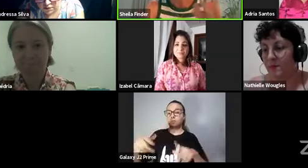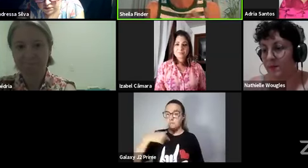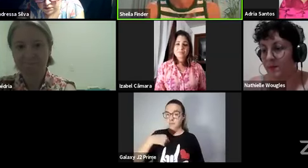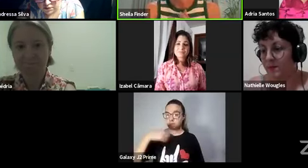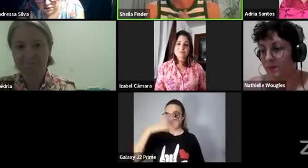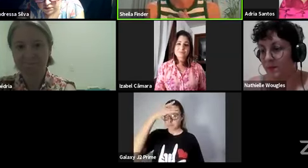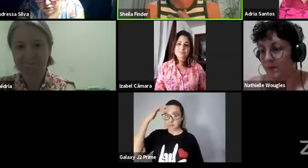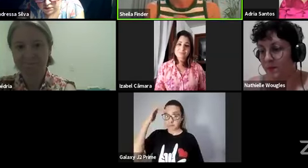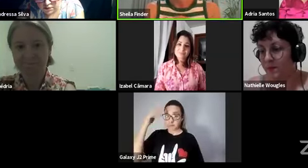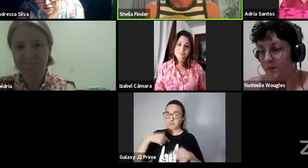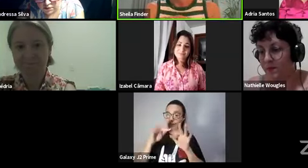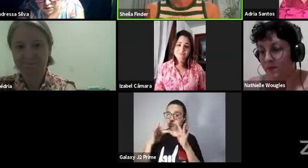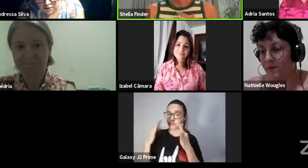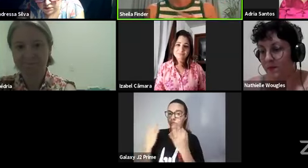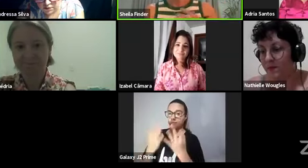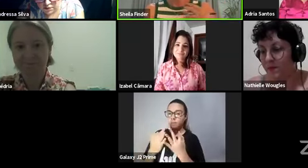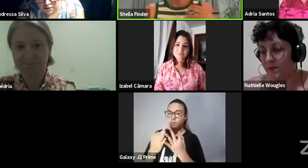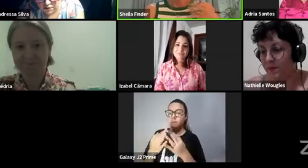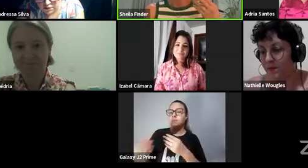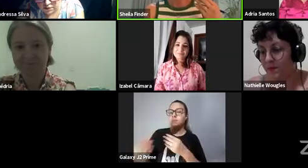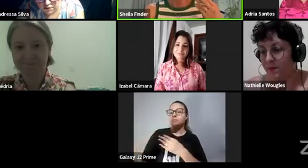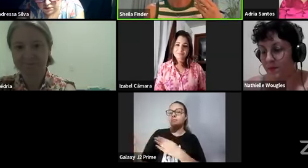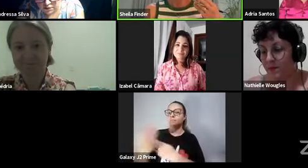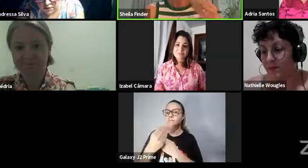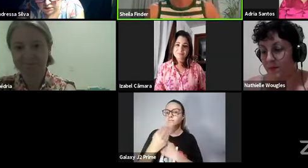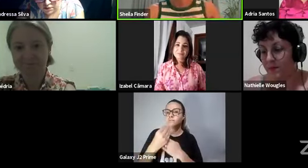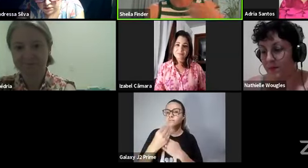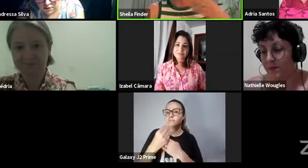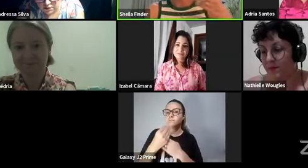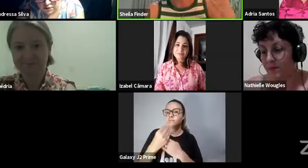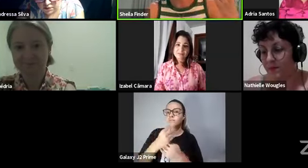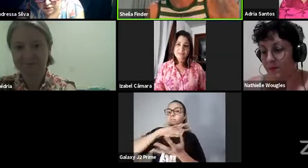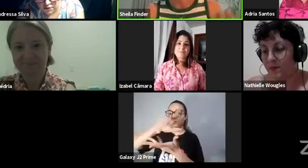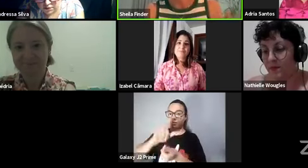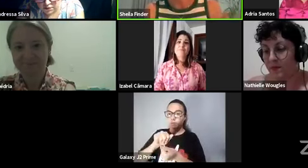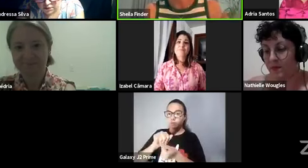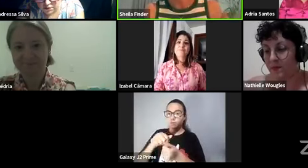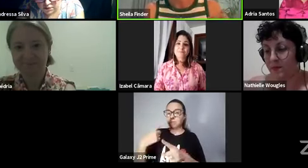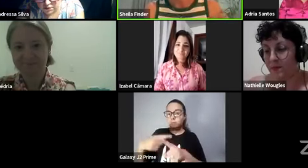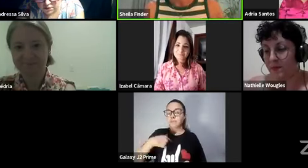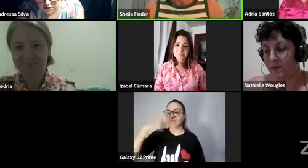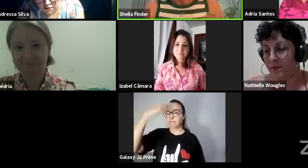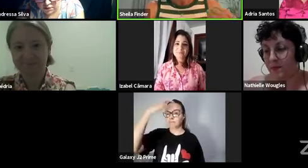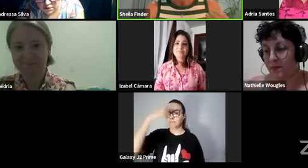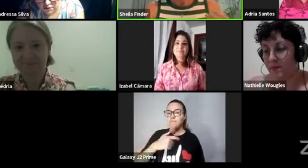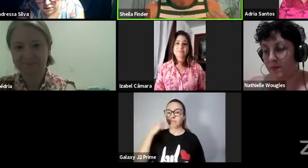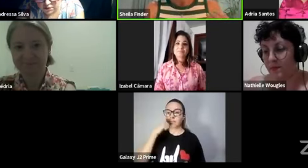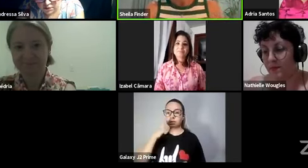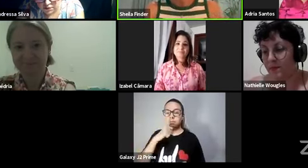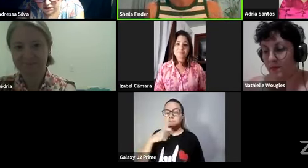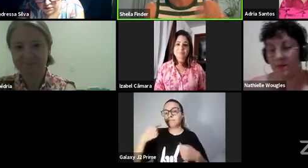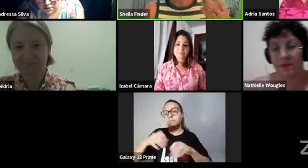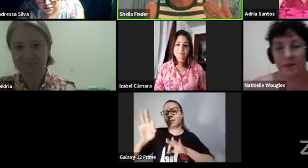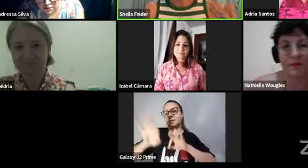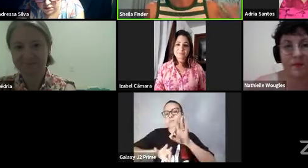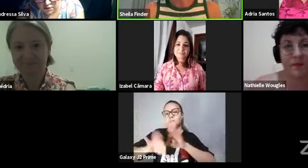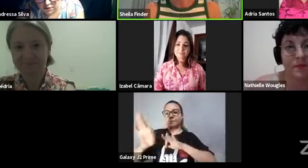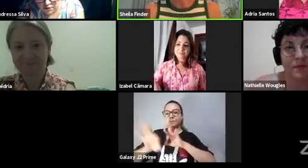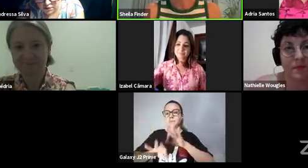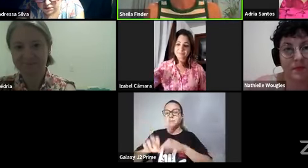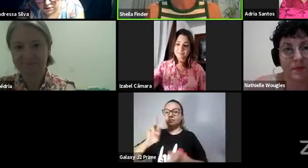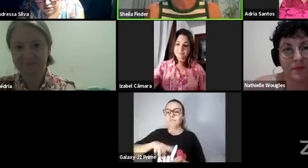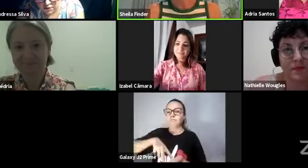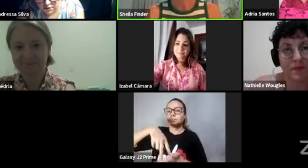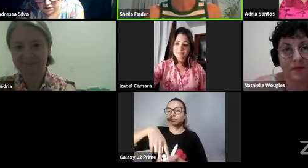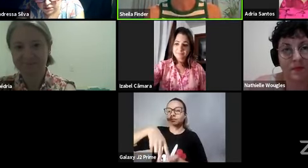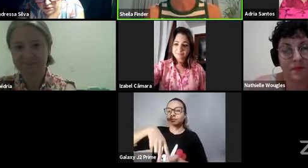prepararam para o mundo. Já sendo mulher, você já tem que ser preparada, né? E com a deficiência